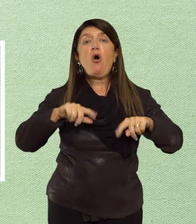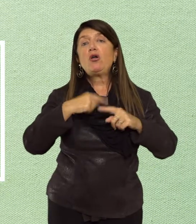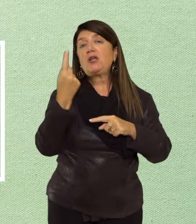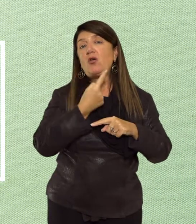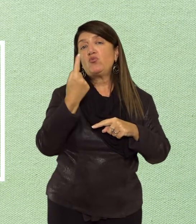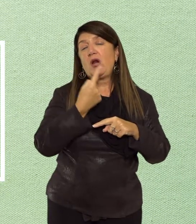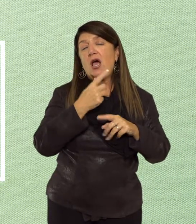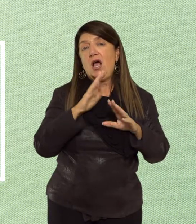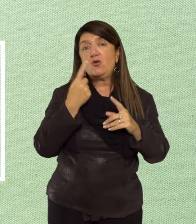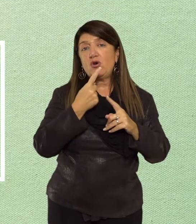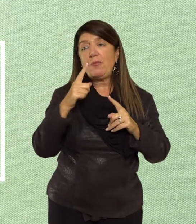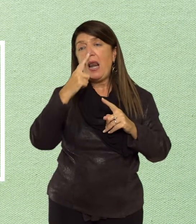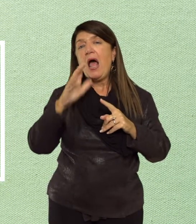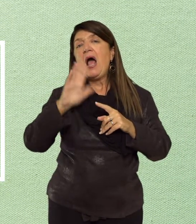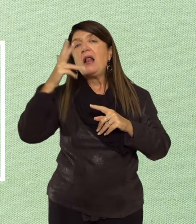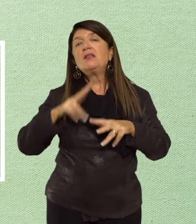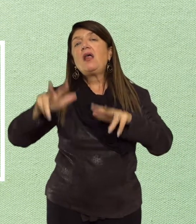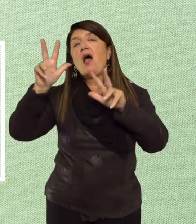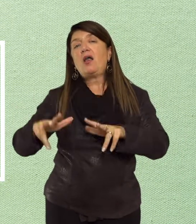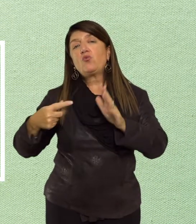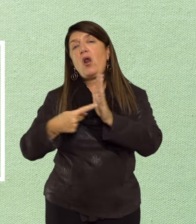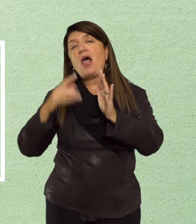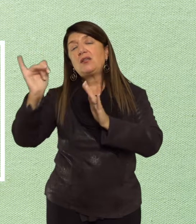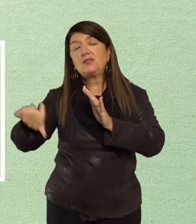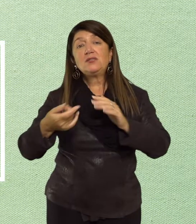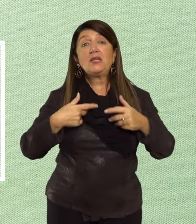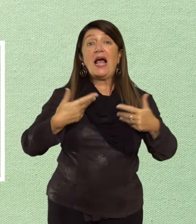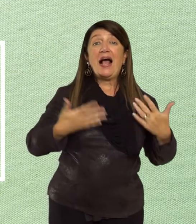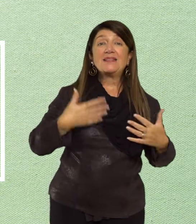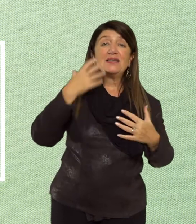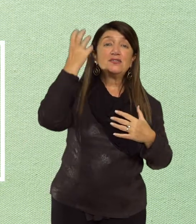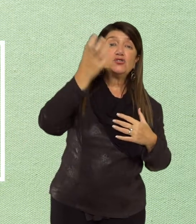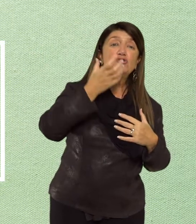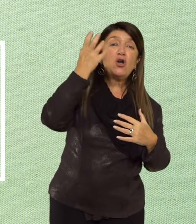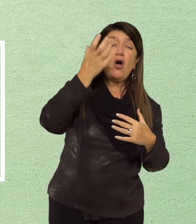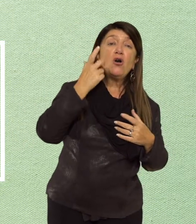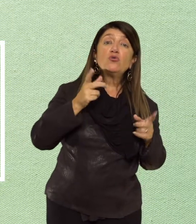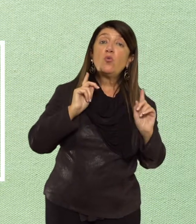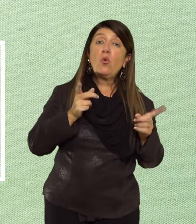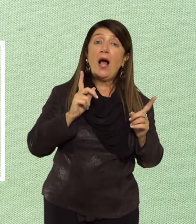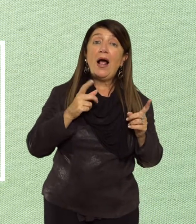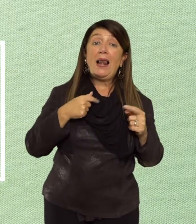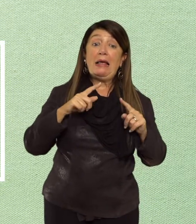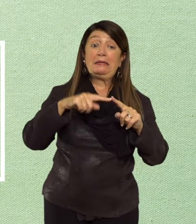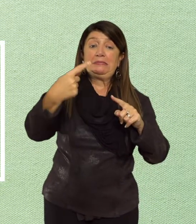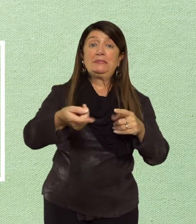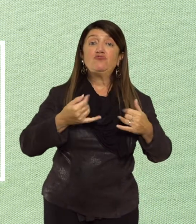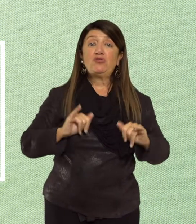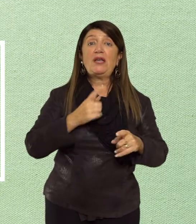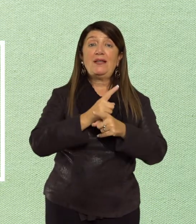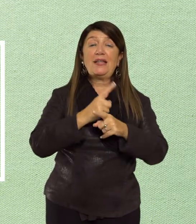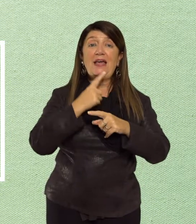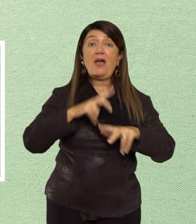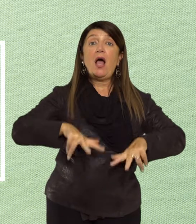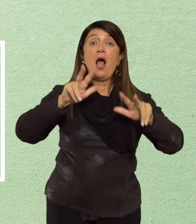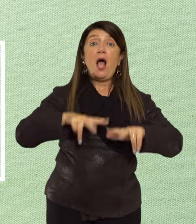sono poliziotti a tutti gli effetti. E il mio sogno, adesso è passata la legge in teoria a gennaio, anche noi dovremmo essere arruolati, è quello proprio di essere la